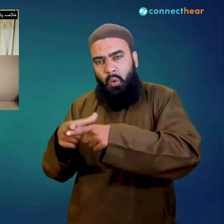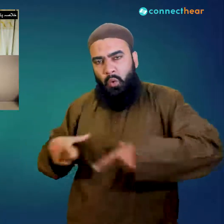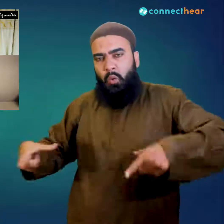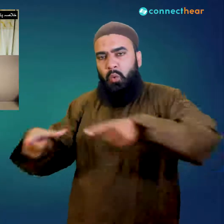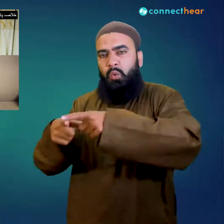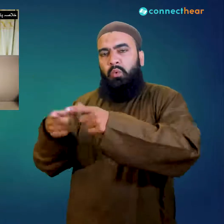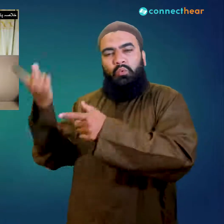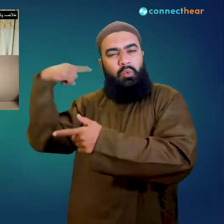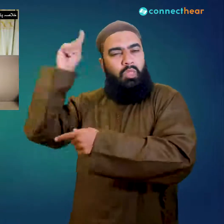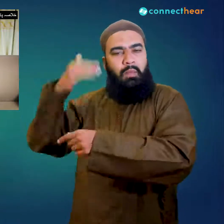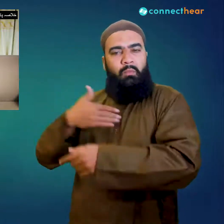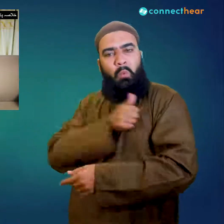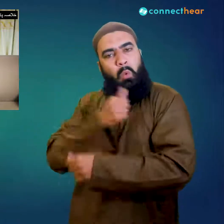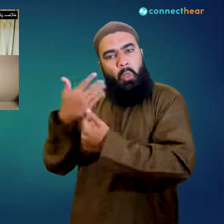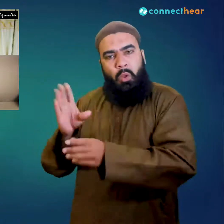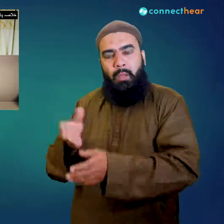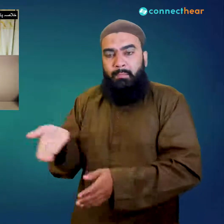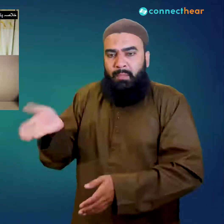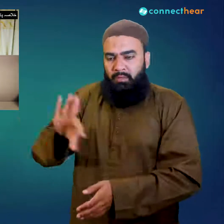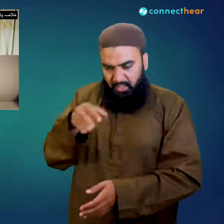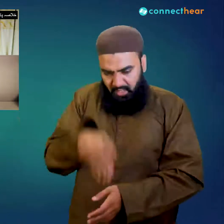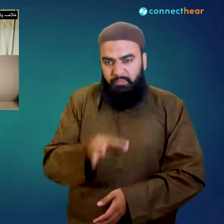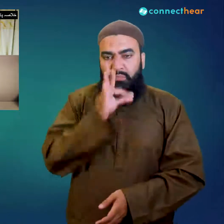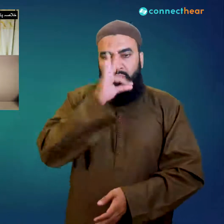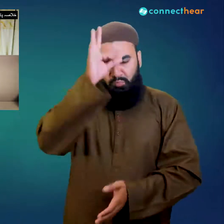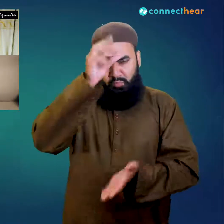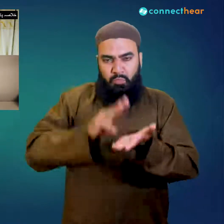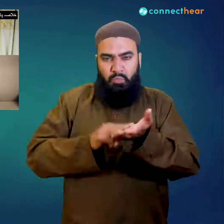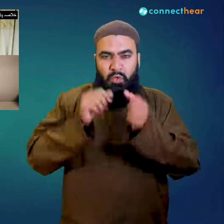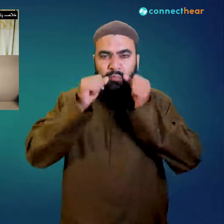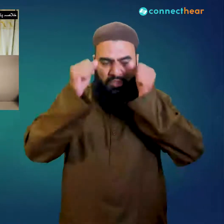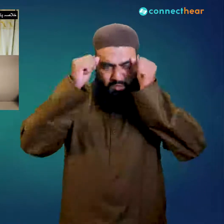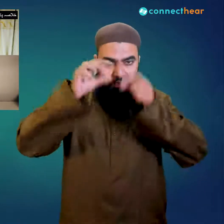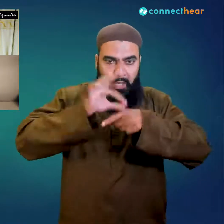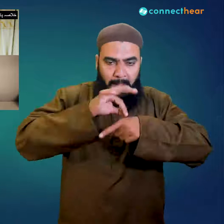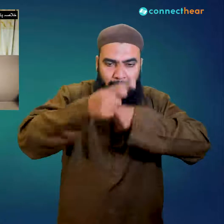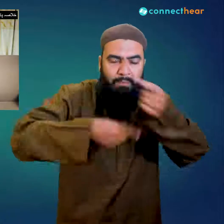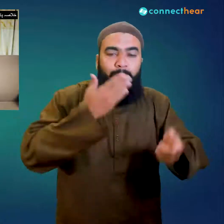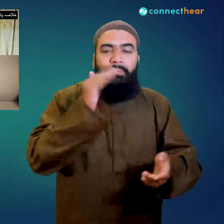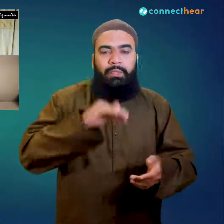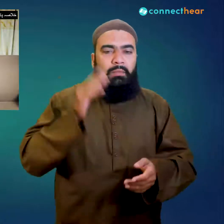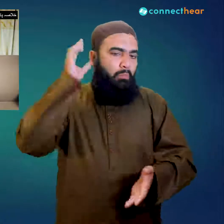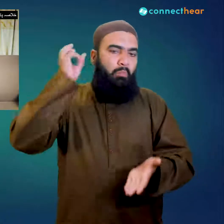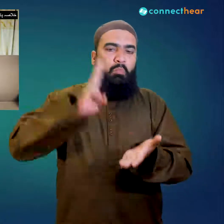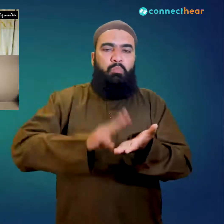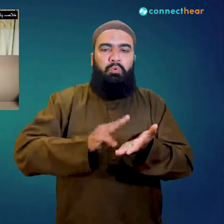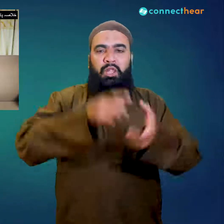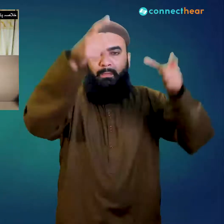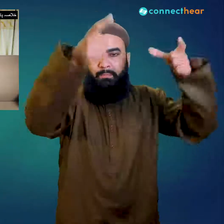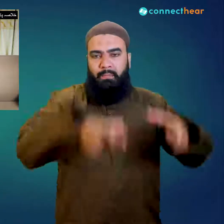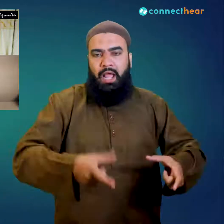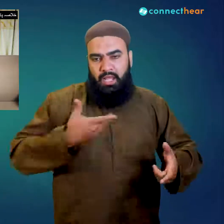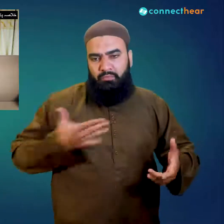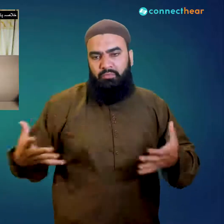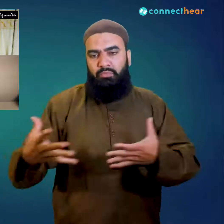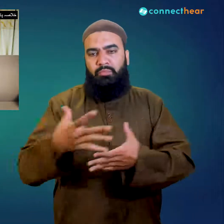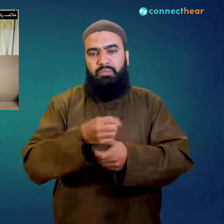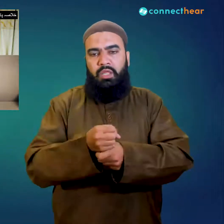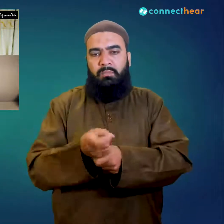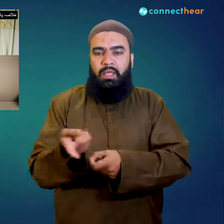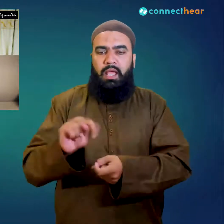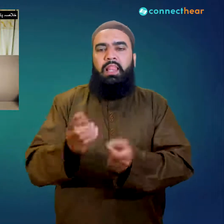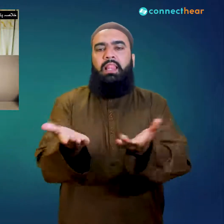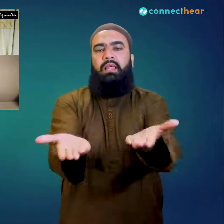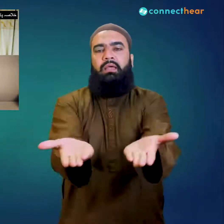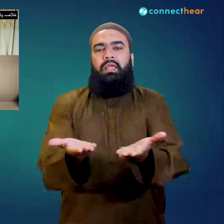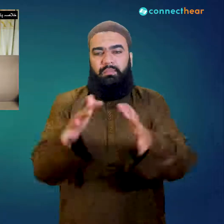گے، بطور گواہ پیش کیا جائے گا، اور اس حوالے سے کہ پچھلی امتیں اپنے پاس انبیاء